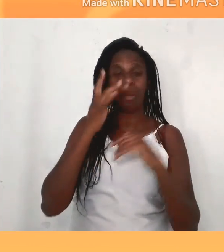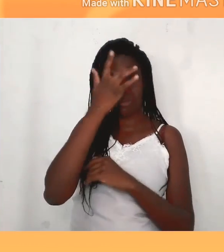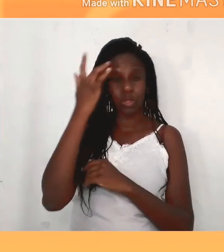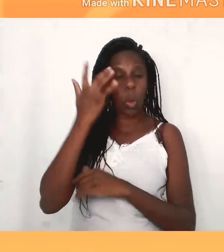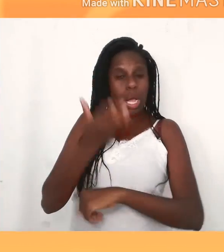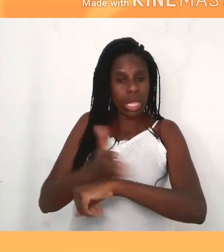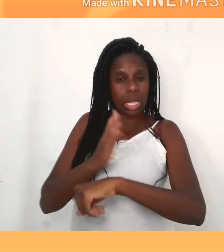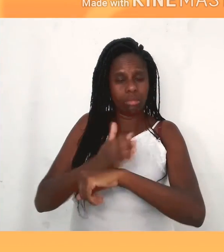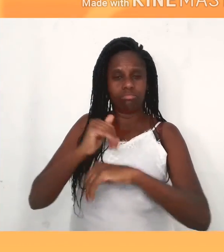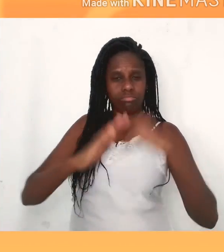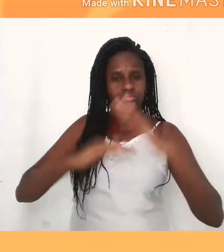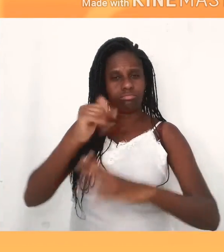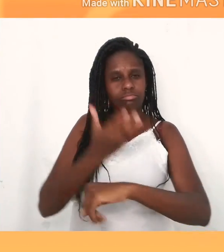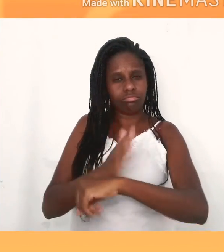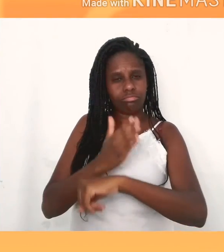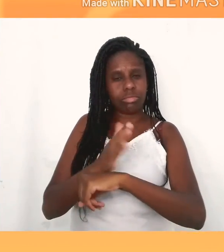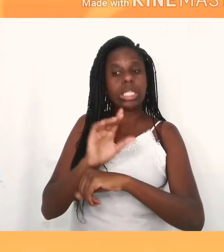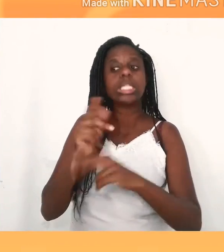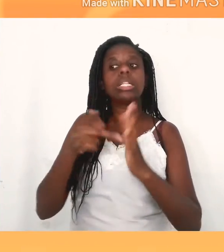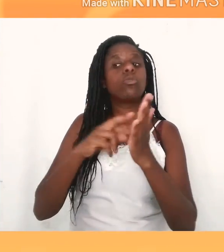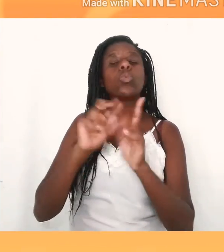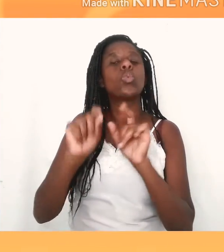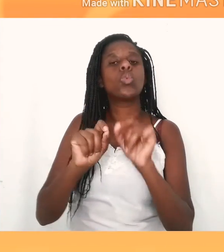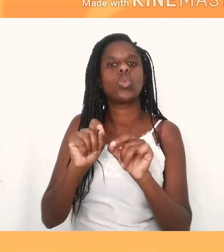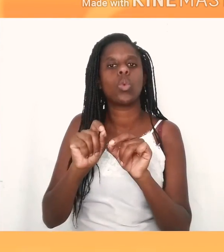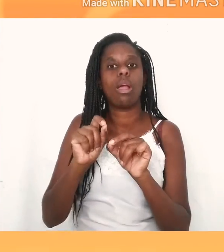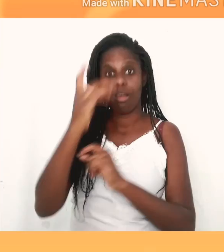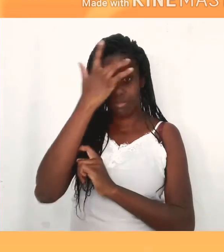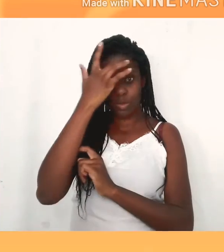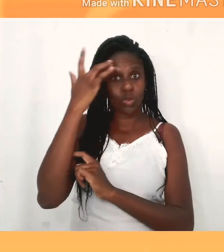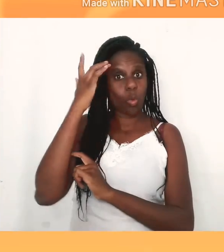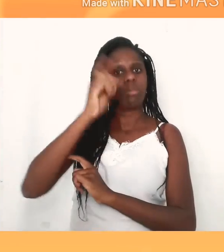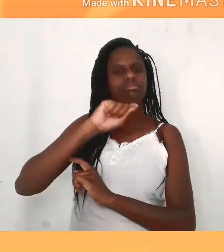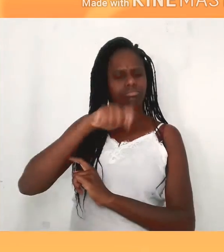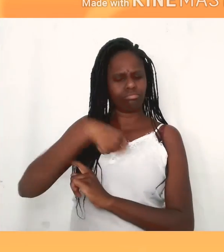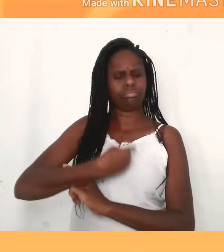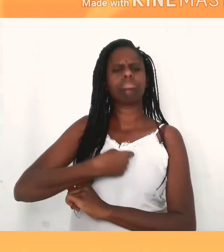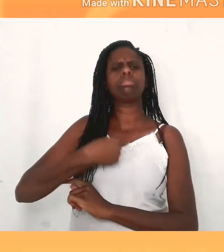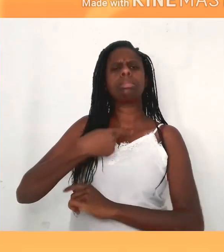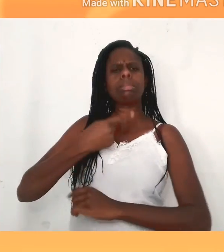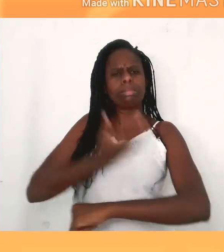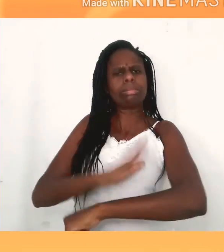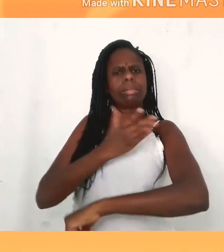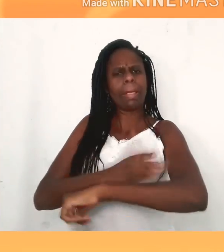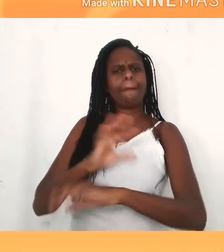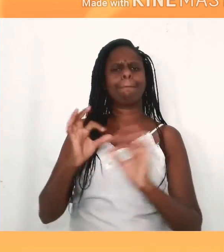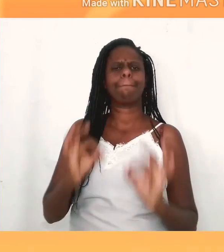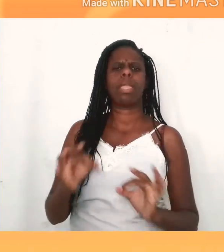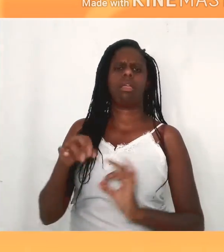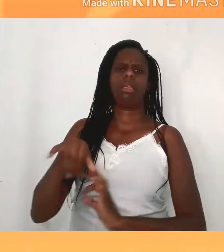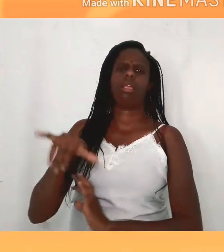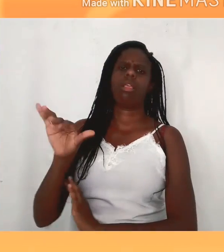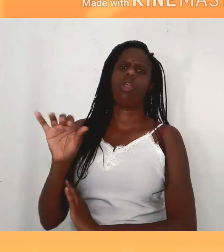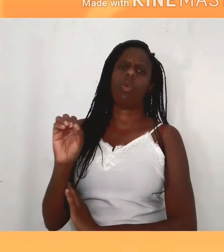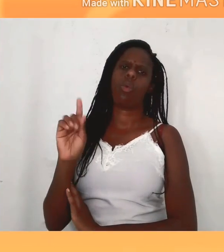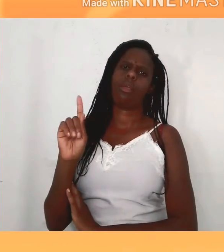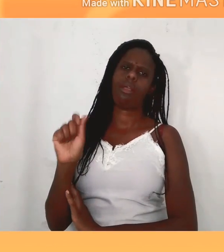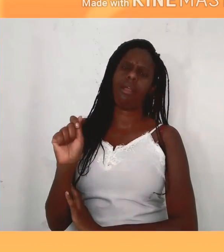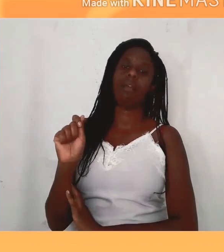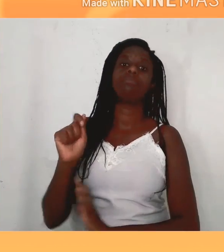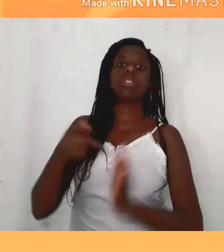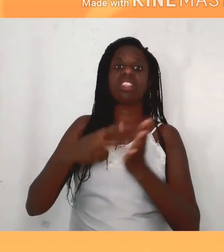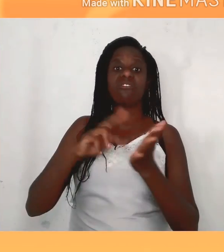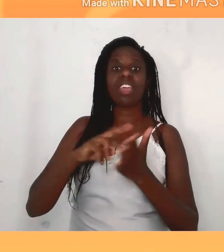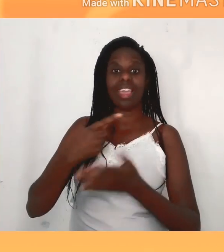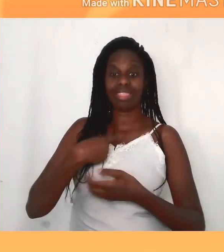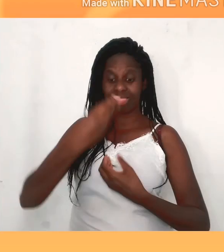Então, quando a pessoa pratica yoga, ela é yoga, ela está em yoga. Na verdade, a grande busca